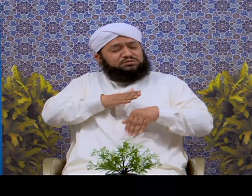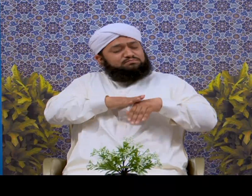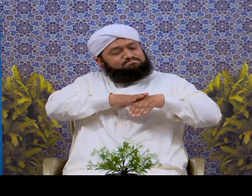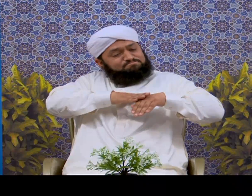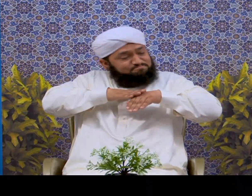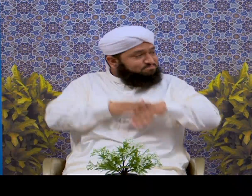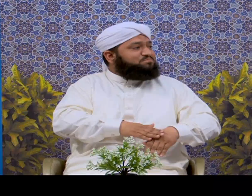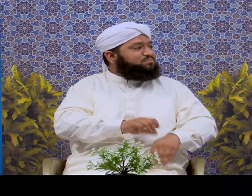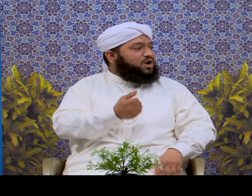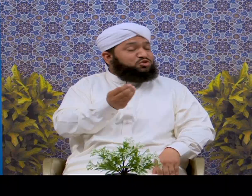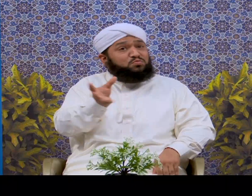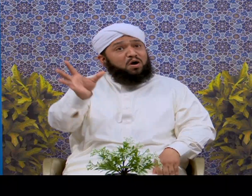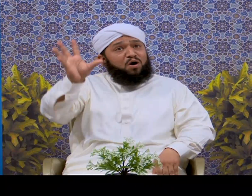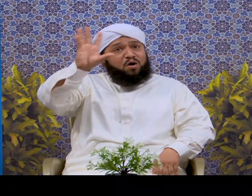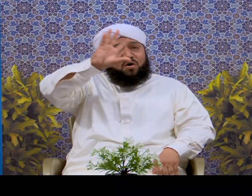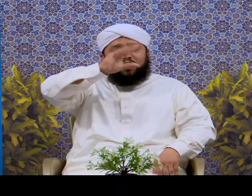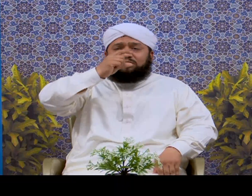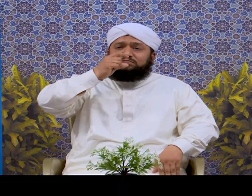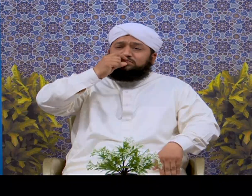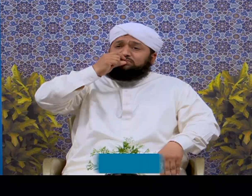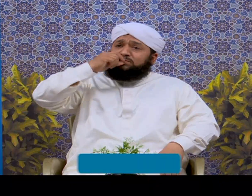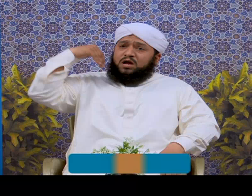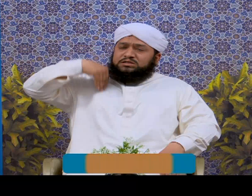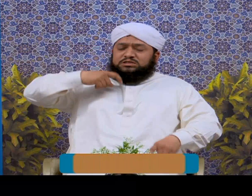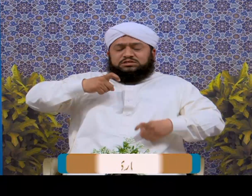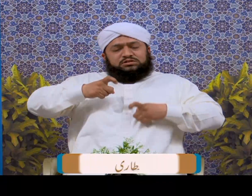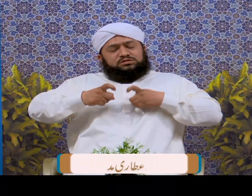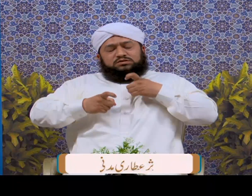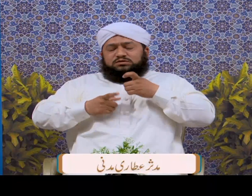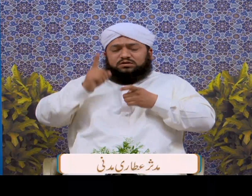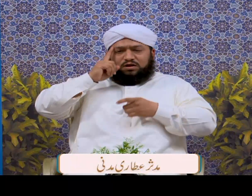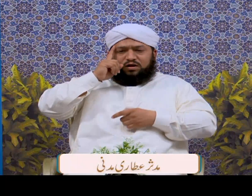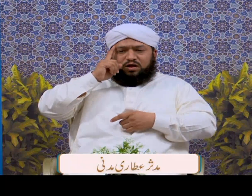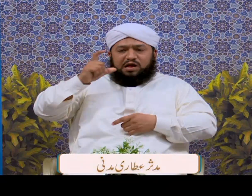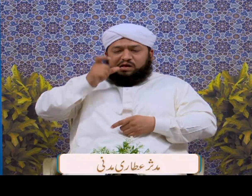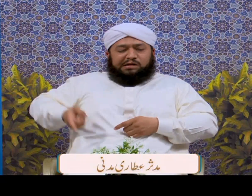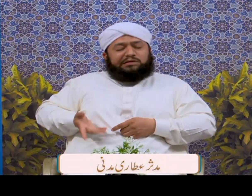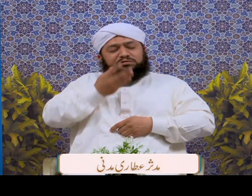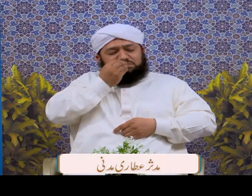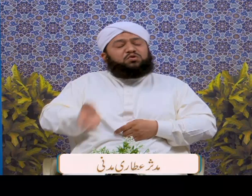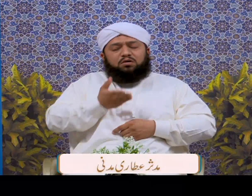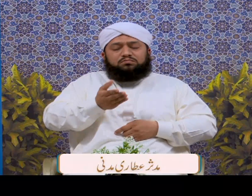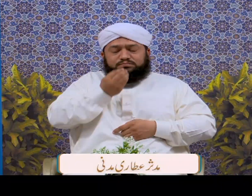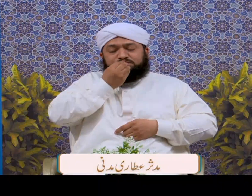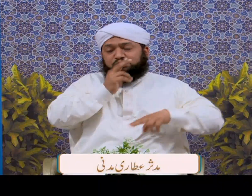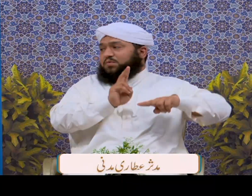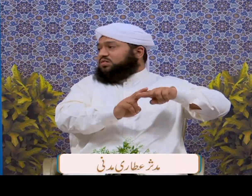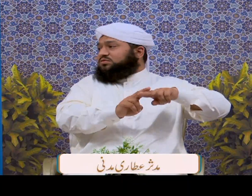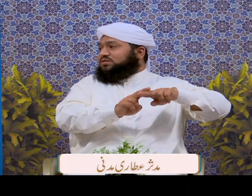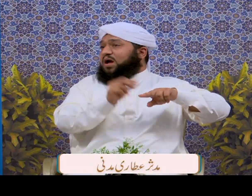کر ہم صبح سے شام تک اپنے نفس سے جنگ کرتے ہیں۔ نفس کھانا مانگتا ہے، ہم کھاتے نہیں۔ نفس پانی مانگتا ہے،